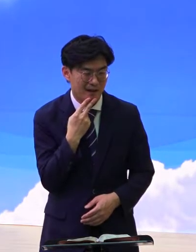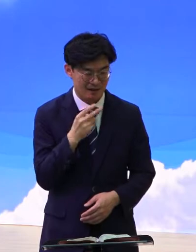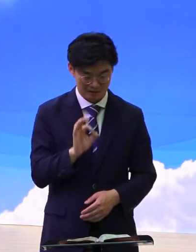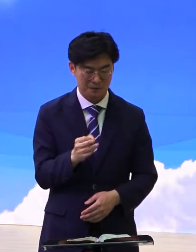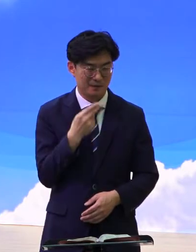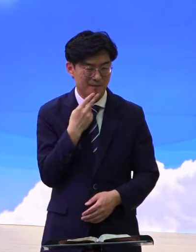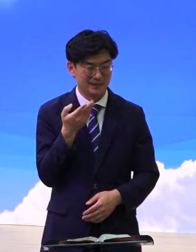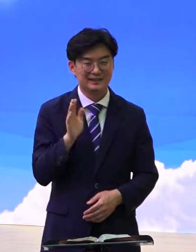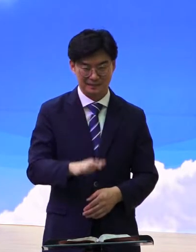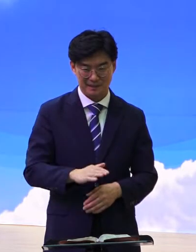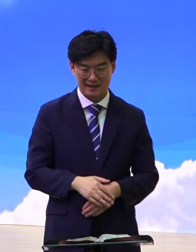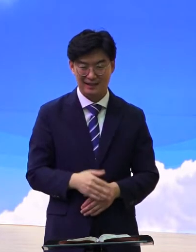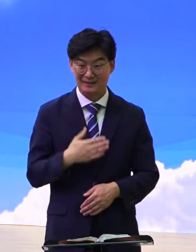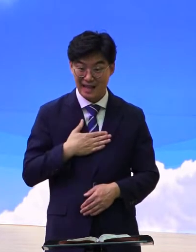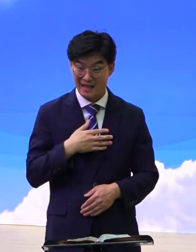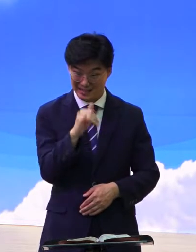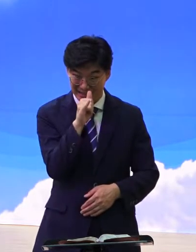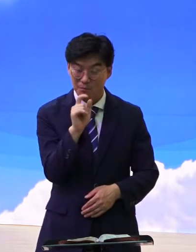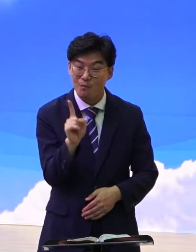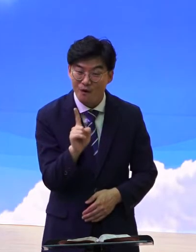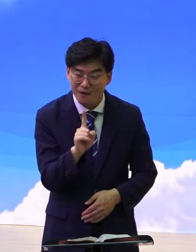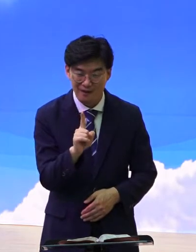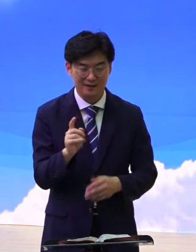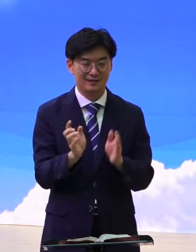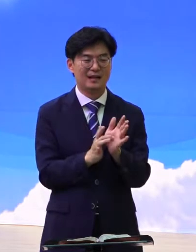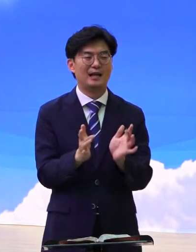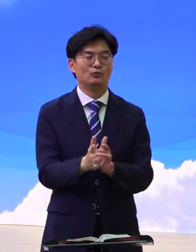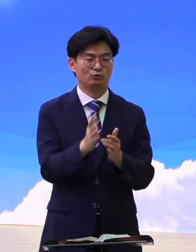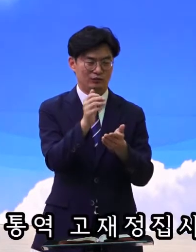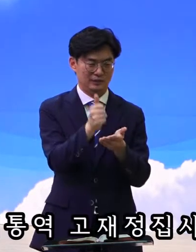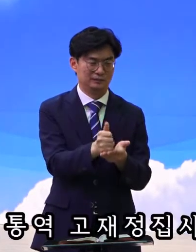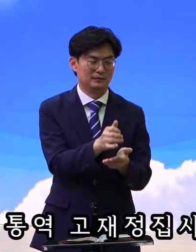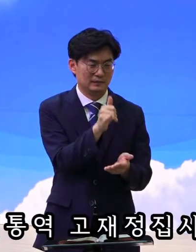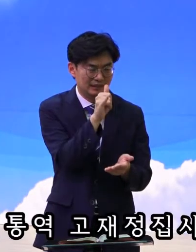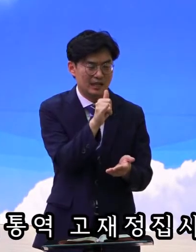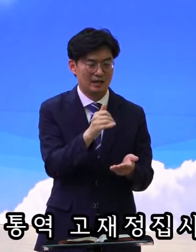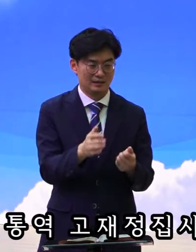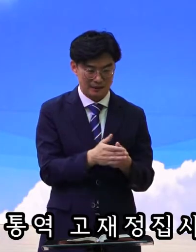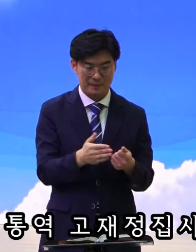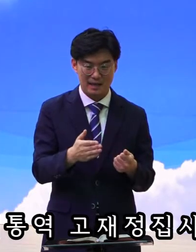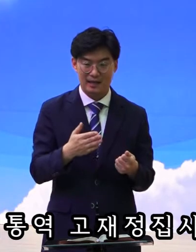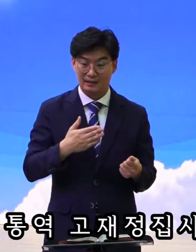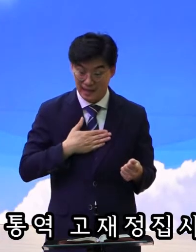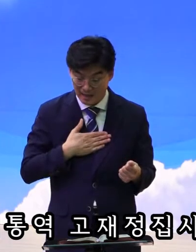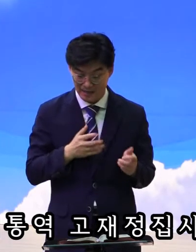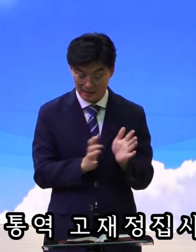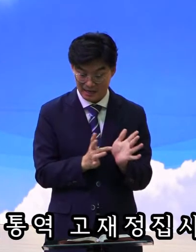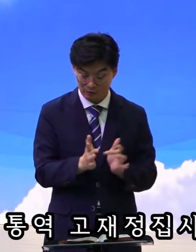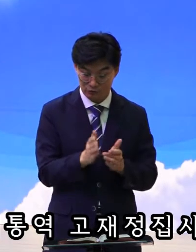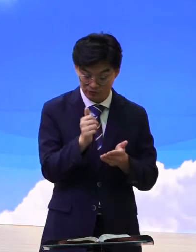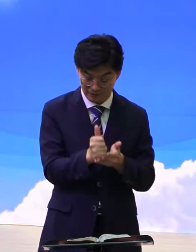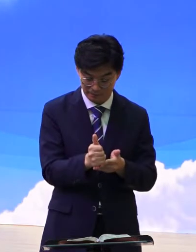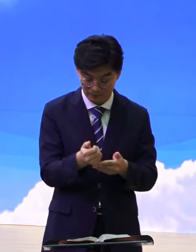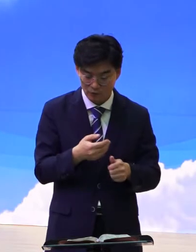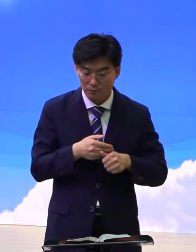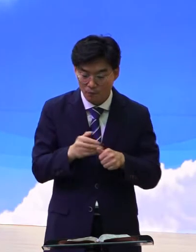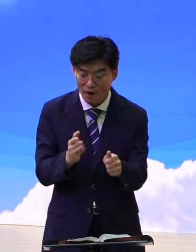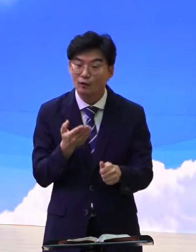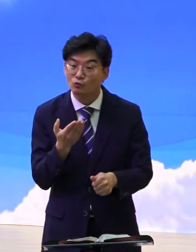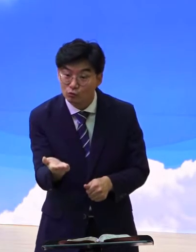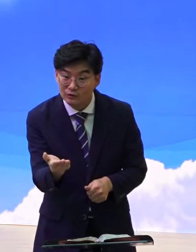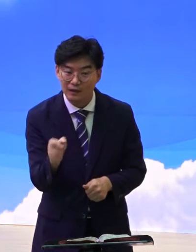내게 없거니와 내게 있는 것으로 내게 주노니 곧 나사렛 예수 그리스도의 이름으로